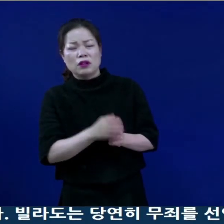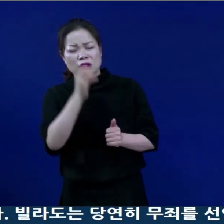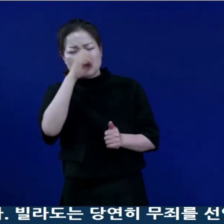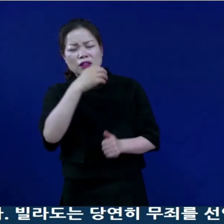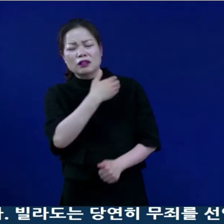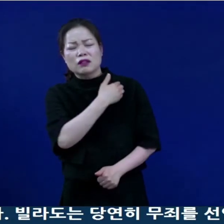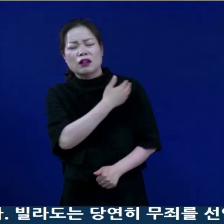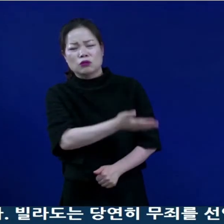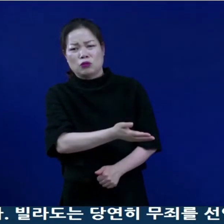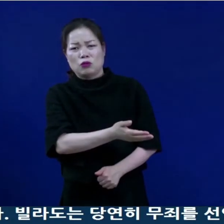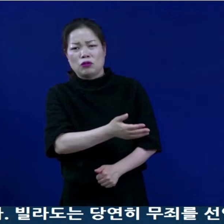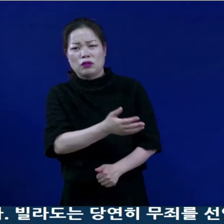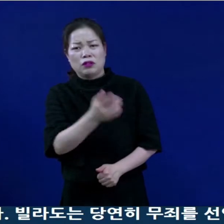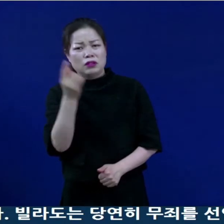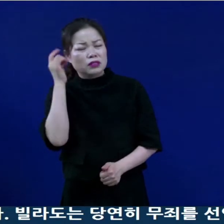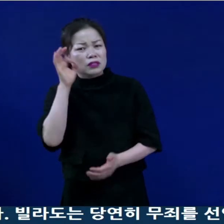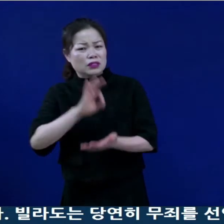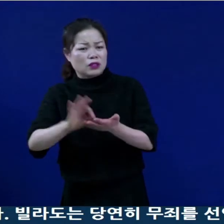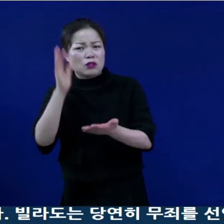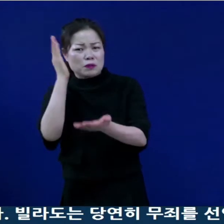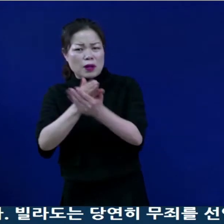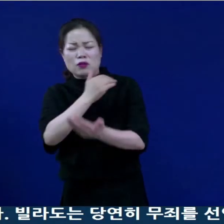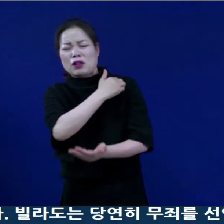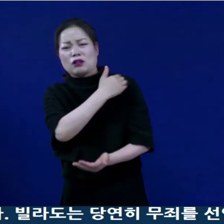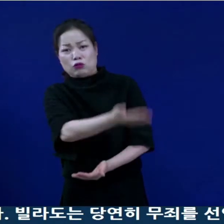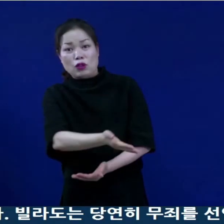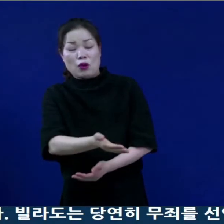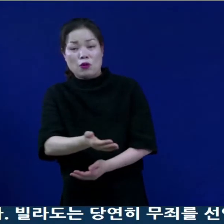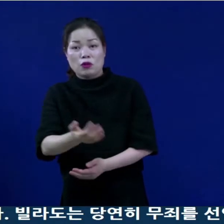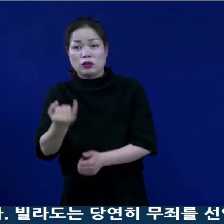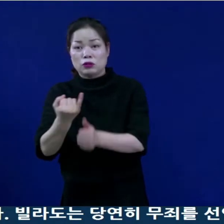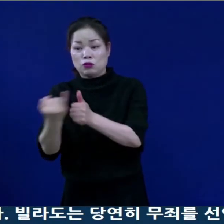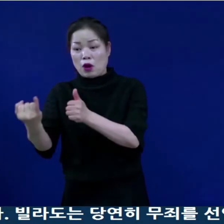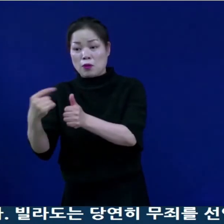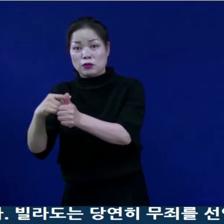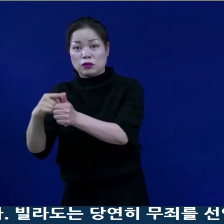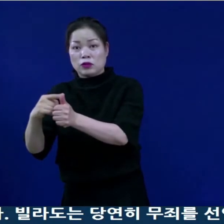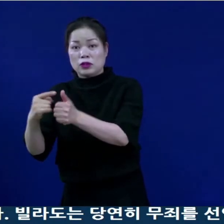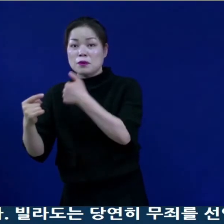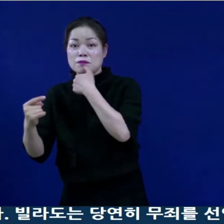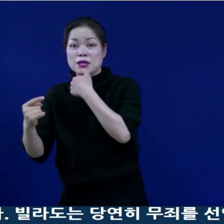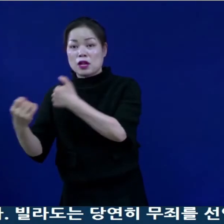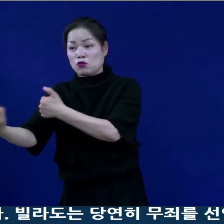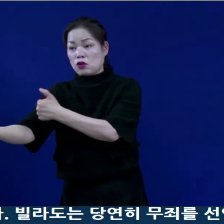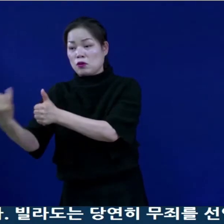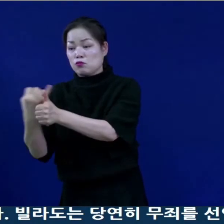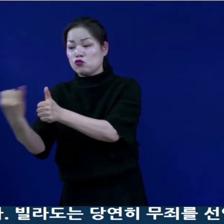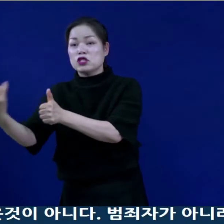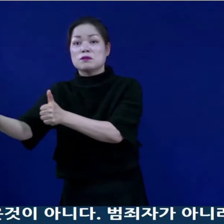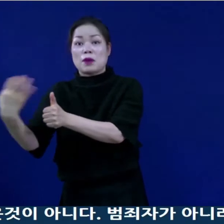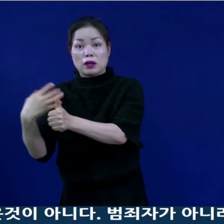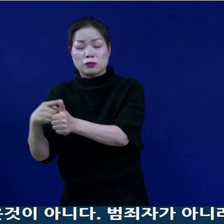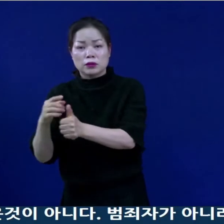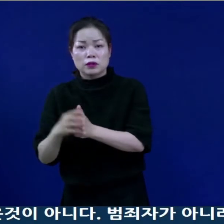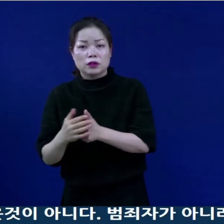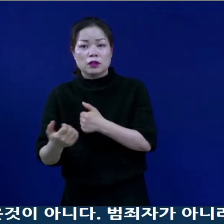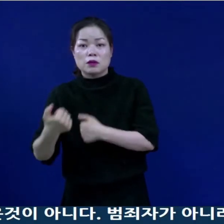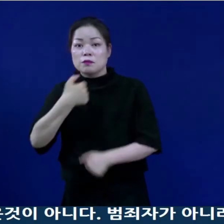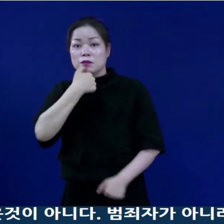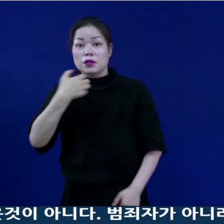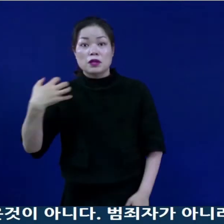두소서, 상벌하지 마소서 라고 말하기까지 합니다. 근데 여러분 결과가 어떻게 됩니까?